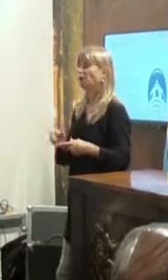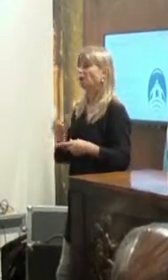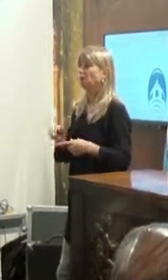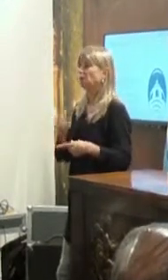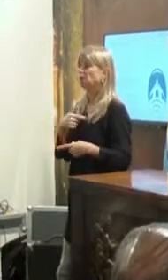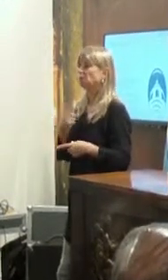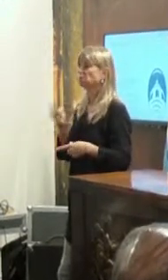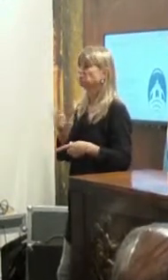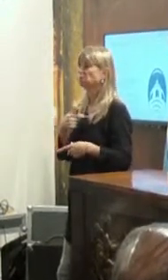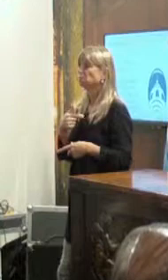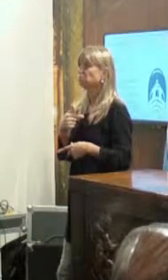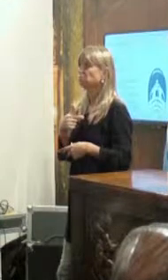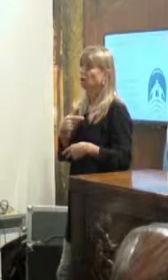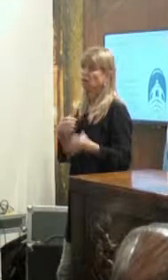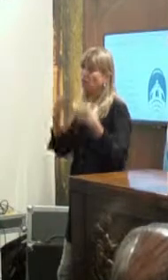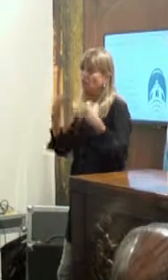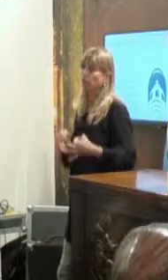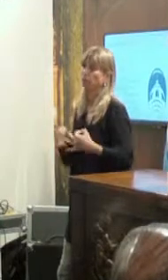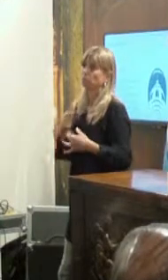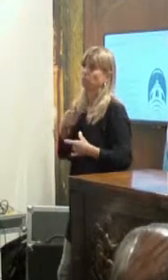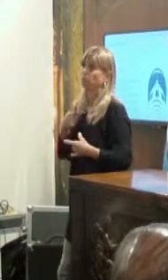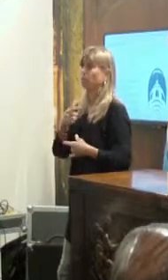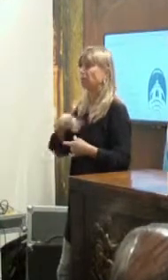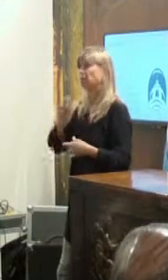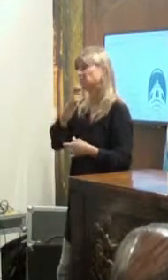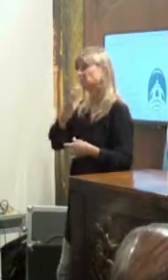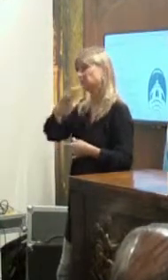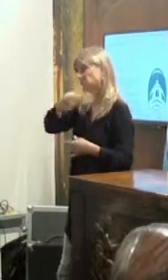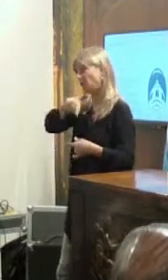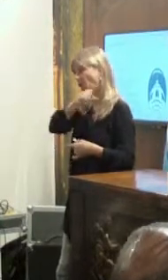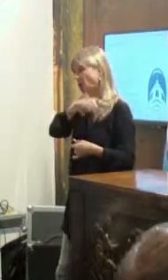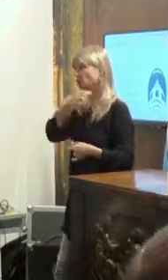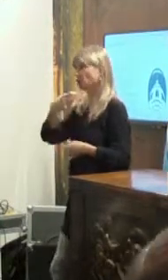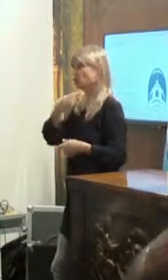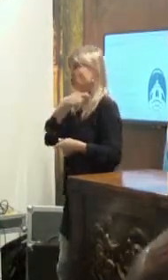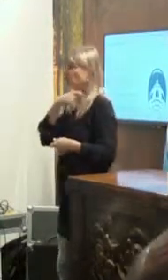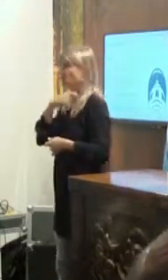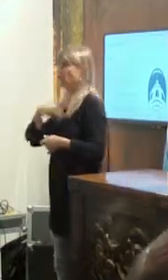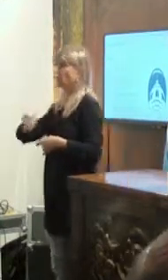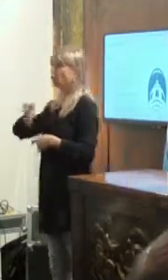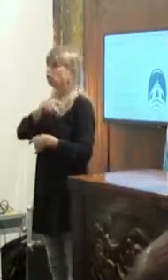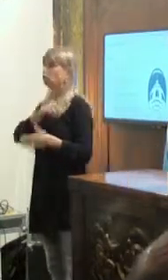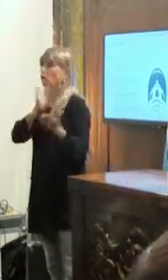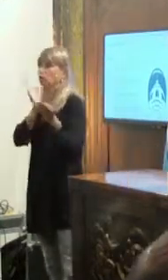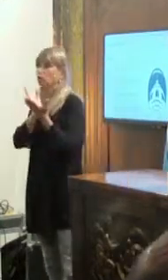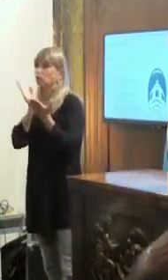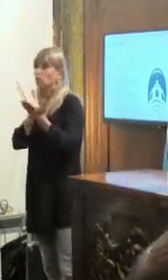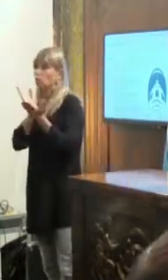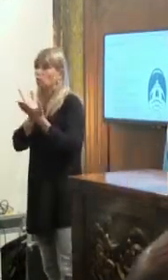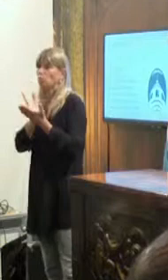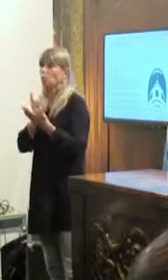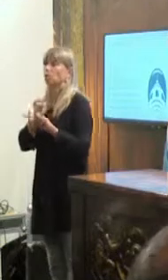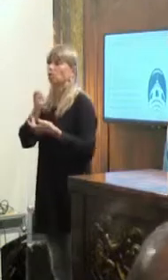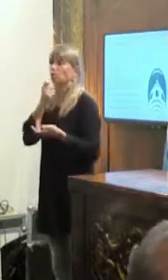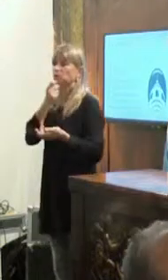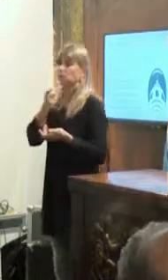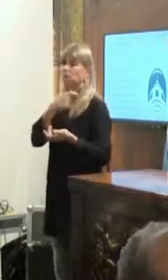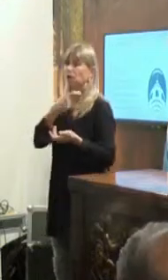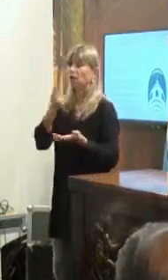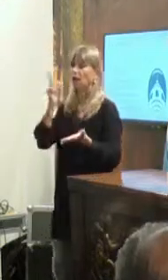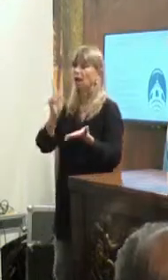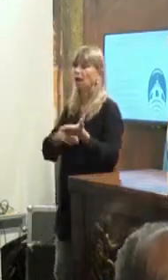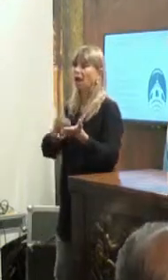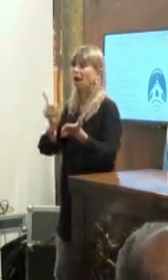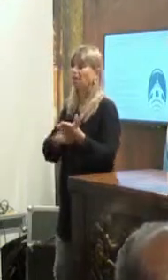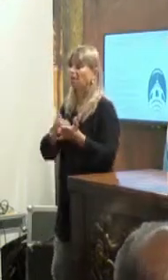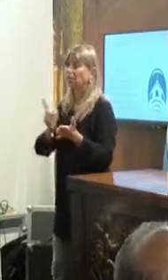son acciones afirmativas. Si nosotros queremos que todos los chicos estudien, si nosotros queremos garantizar que todos los